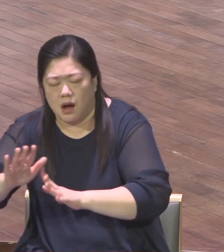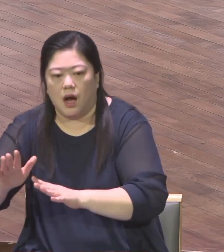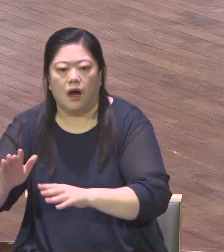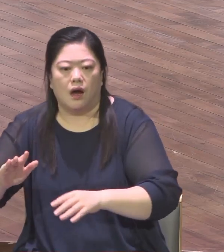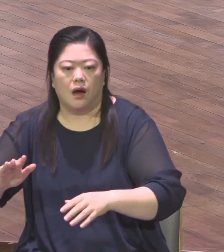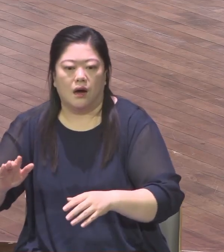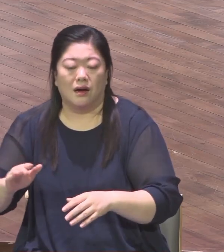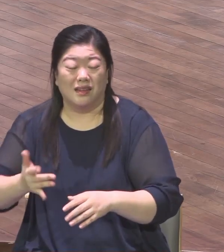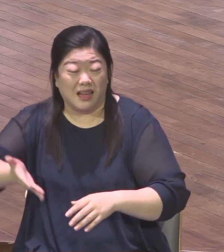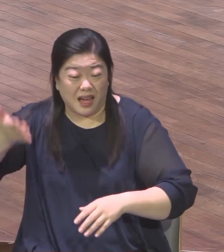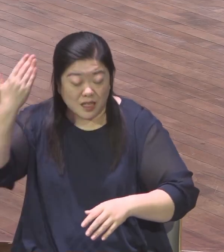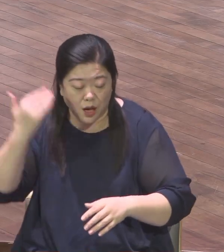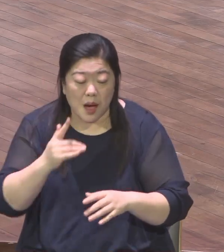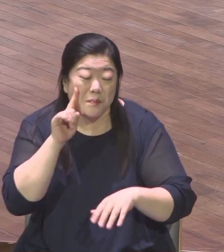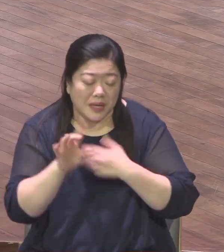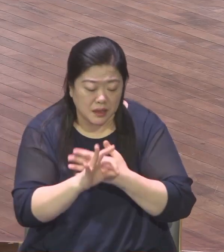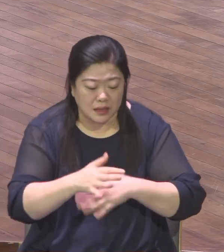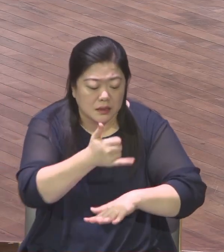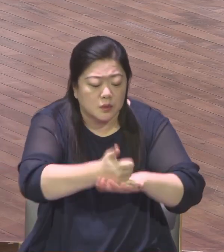걸린 거,